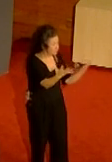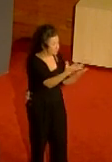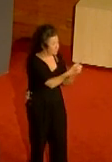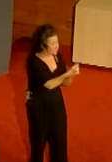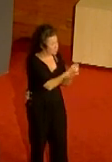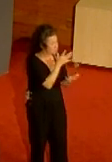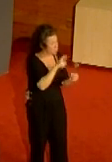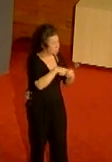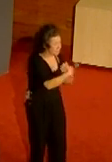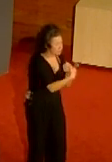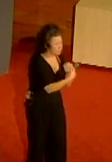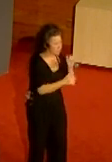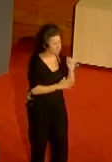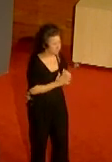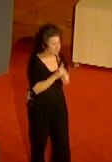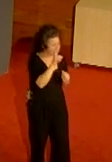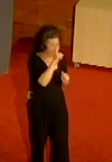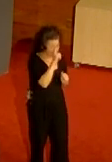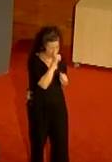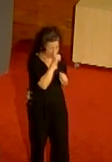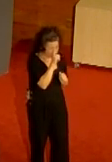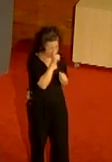parte hartzeagatik, gogoratu,